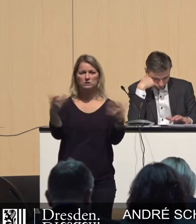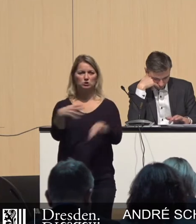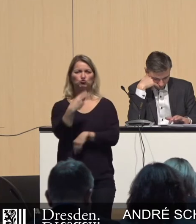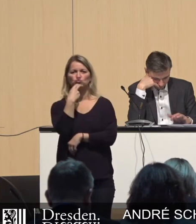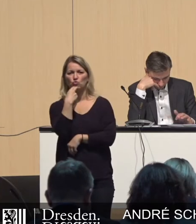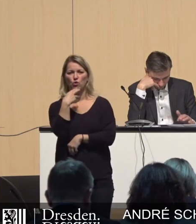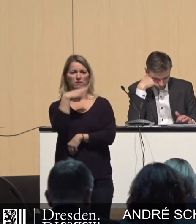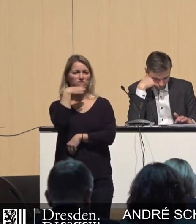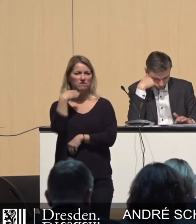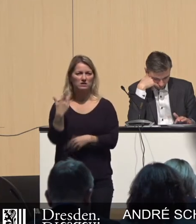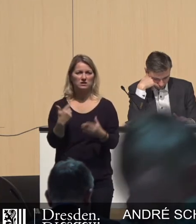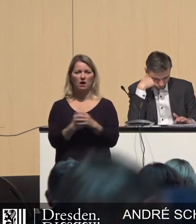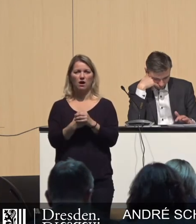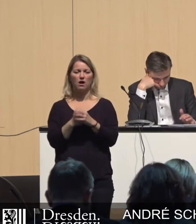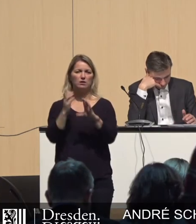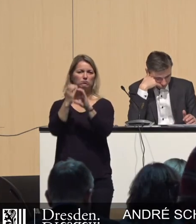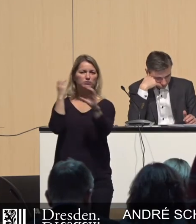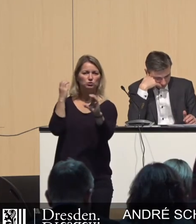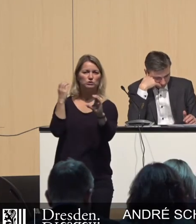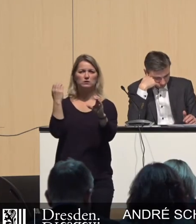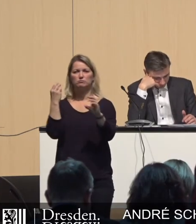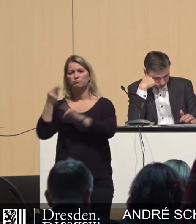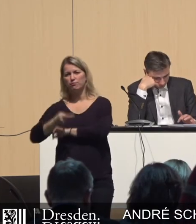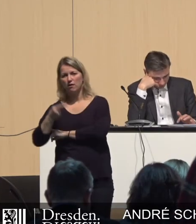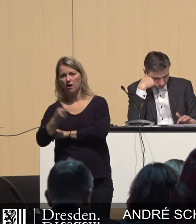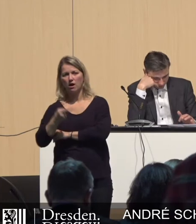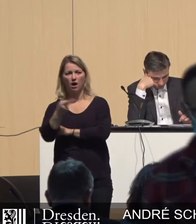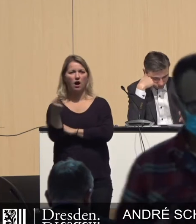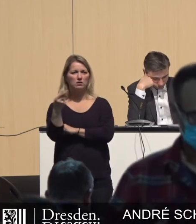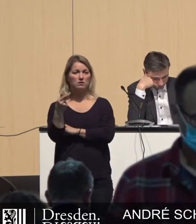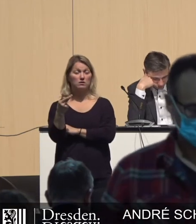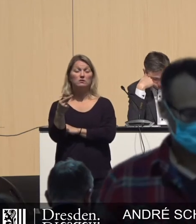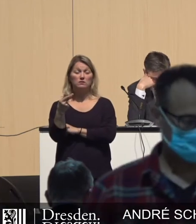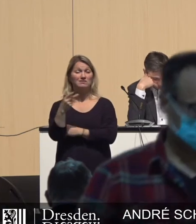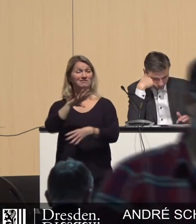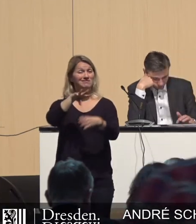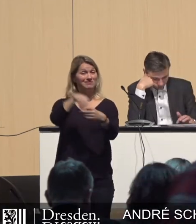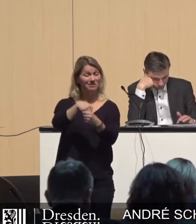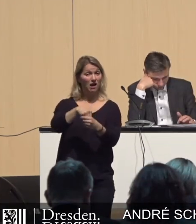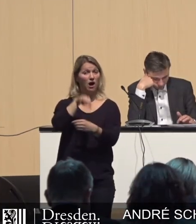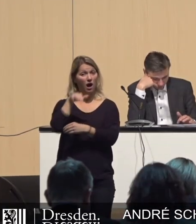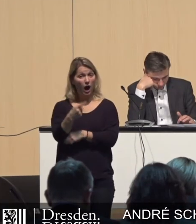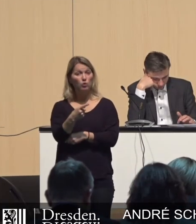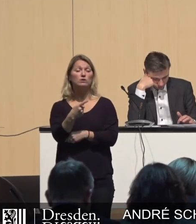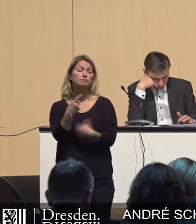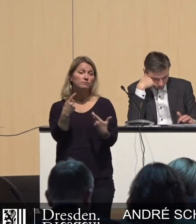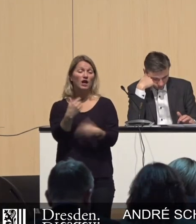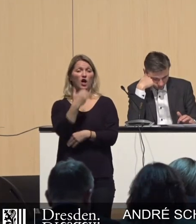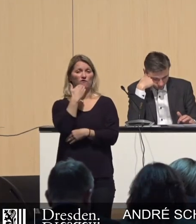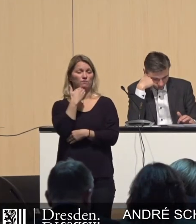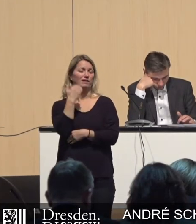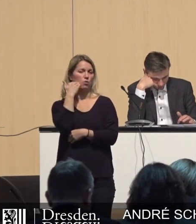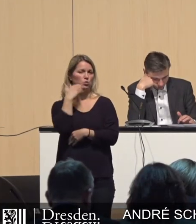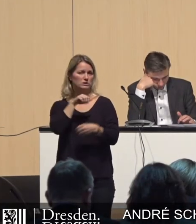Wasser, Bus, Bahn und ja, auch ein relevanter Teil des